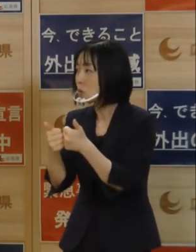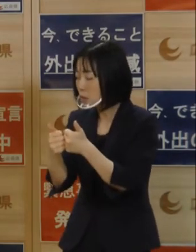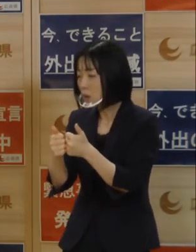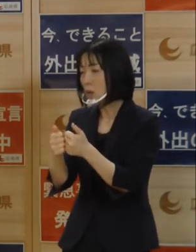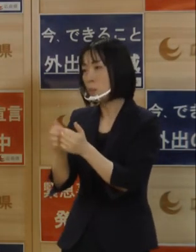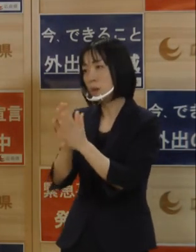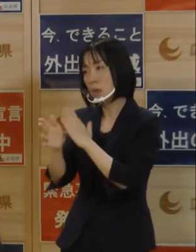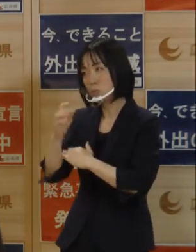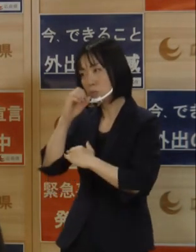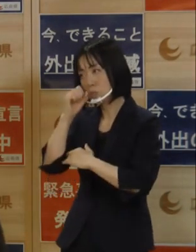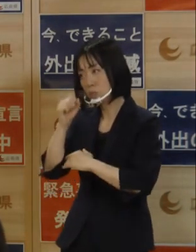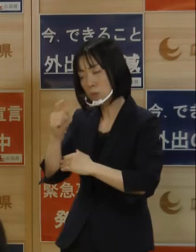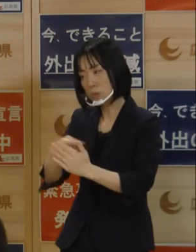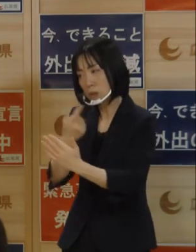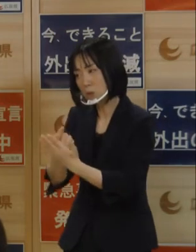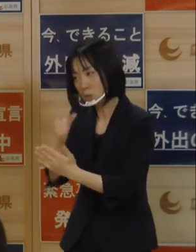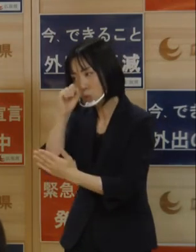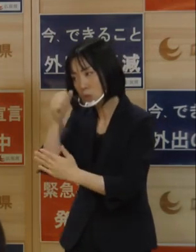ね、